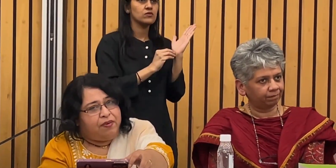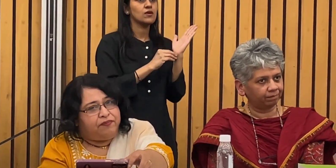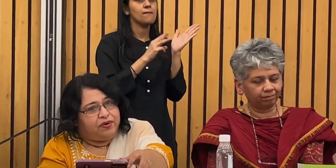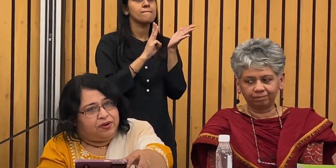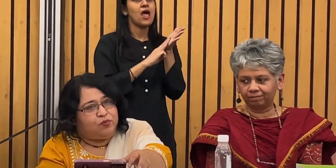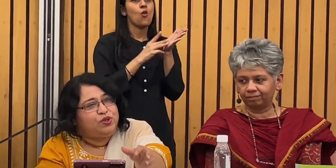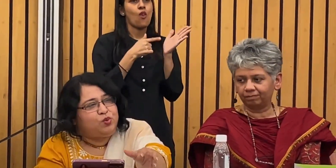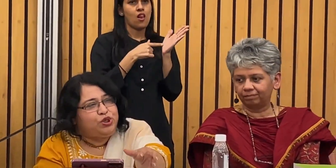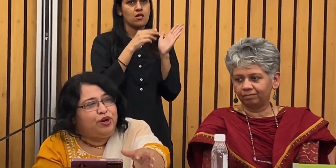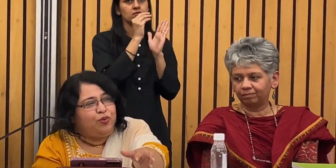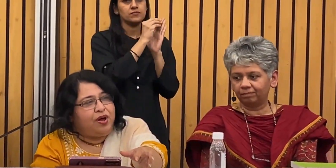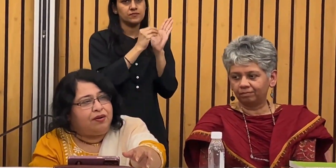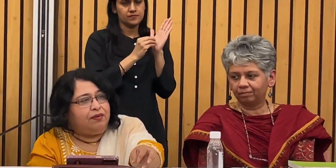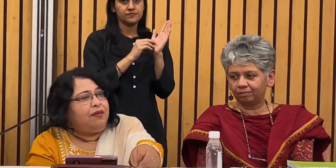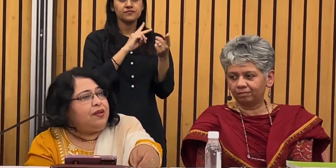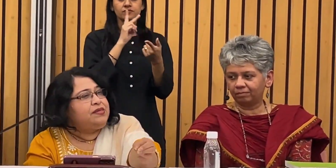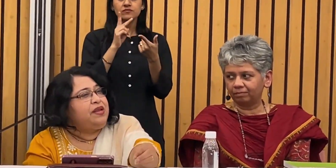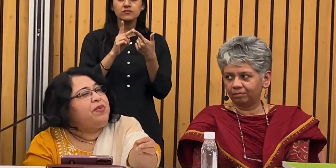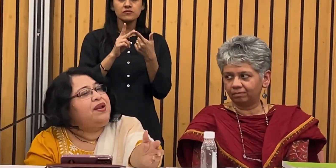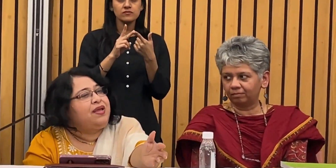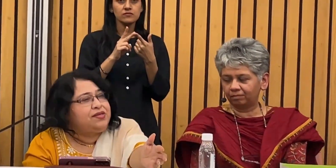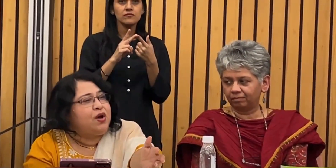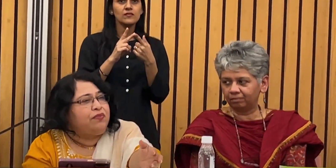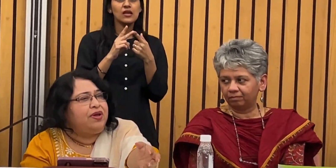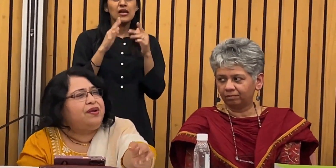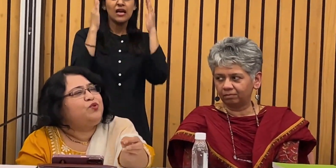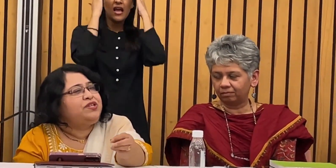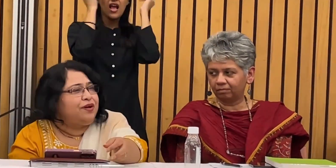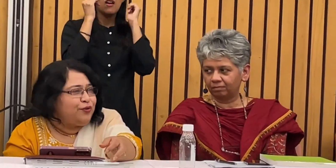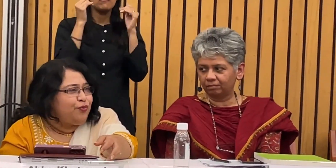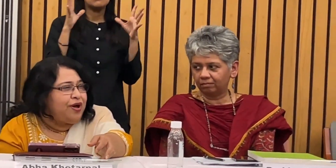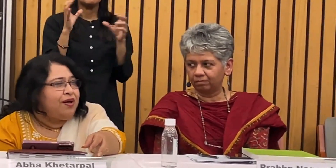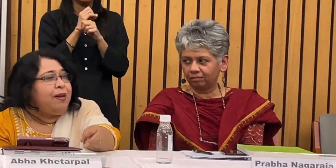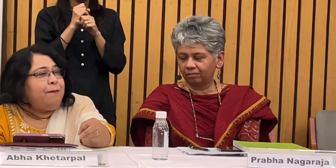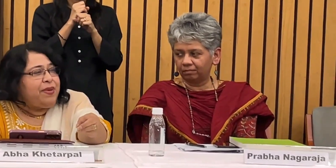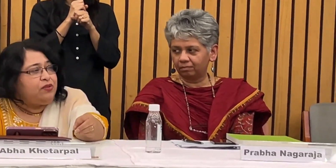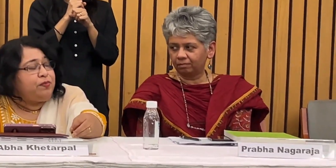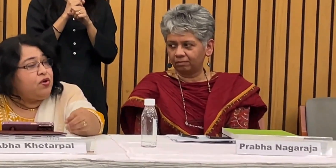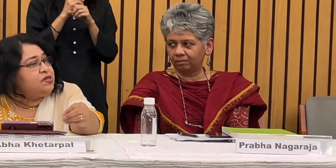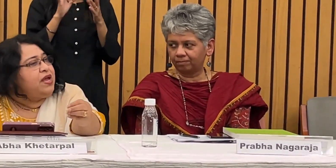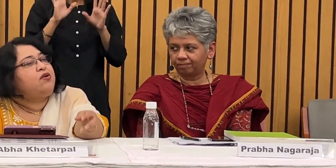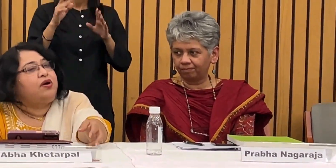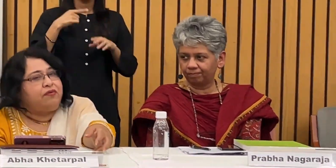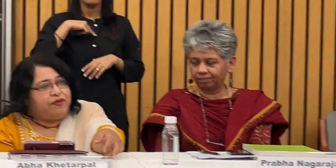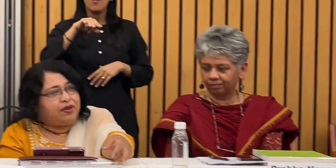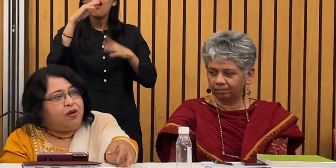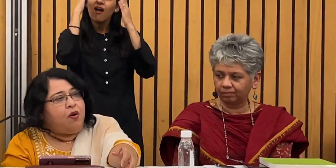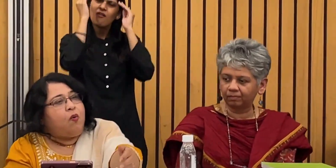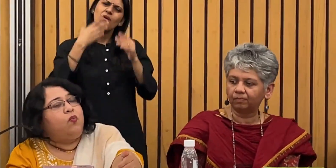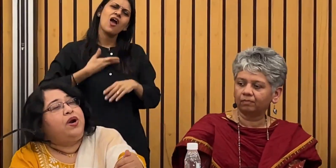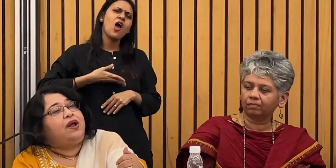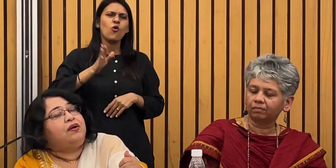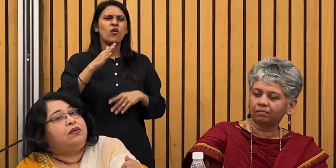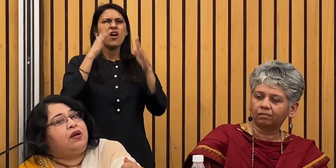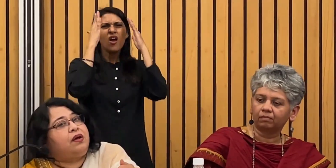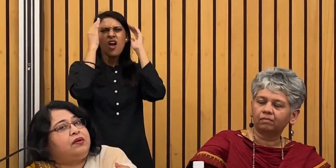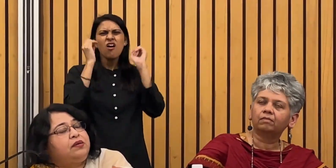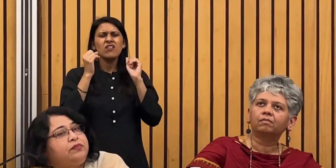Lack of comfort, मुझे मुश्किल होगा इसलिए मैं नहीं जाऊंगी, अरे मुझे दर्द होगा, मैं, because they are not aware